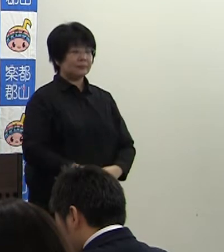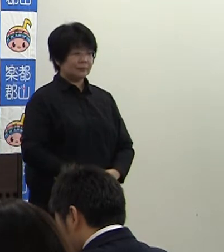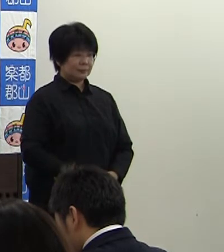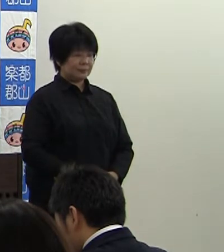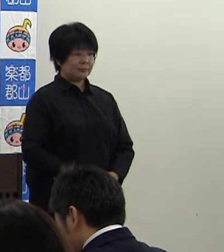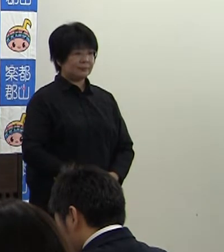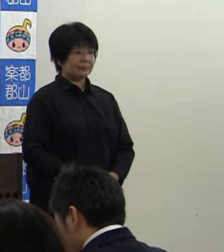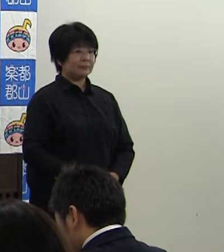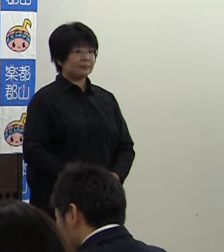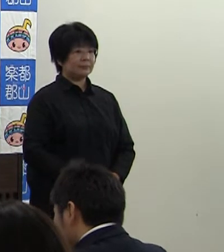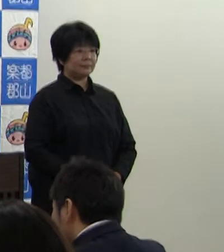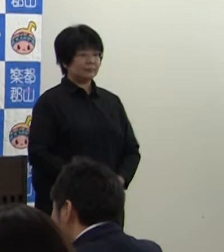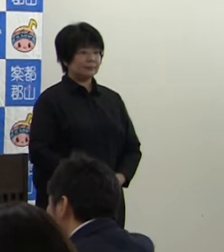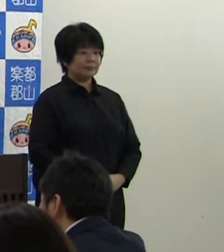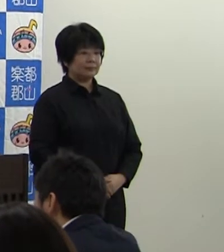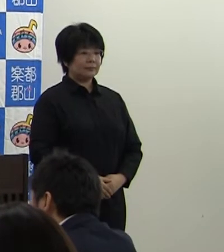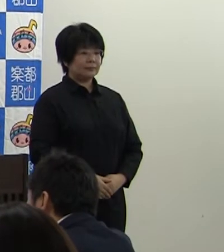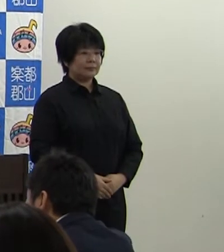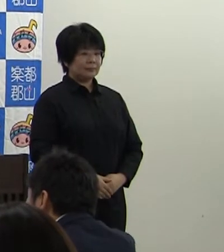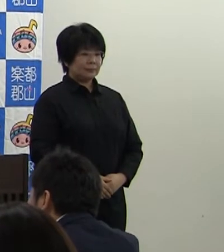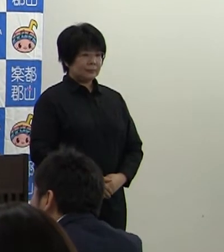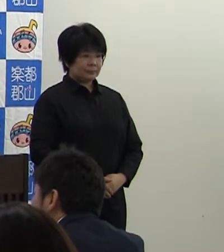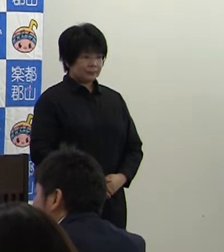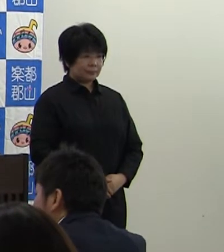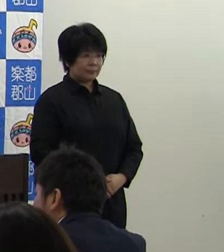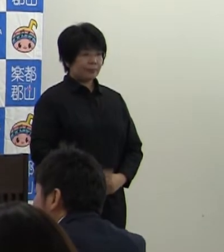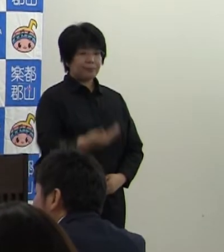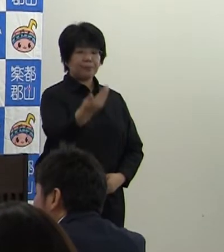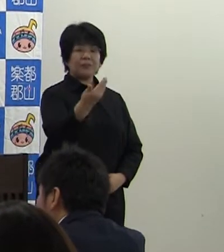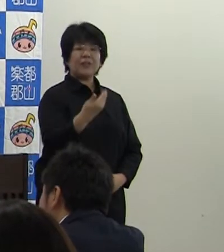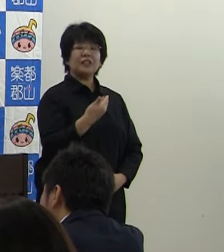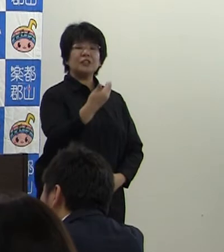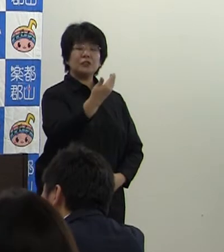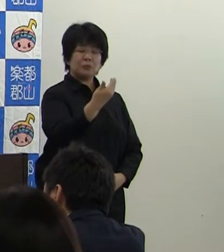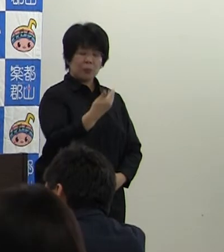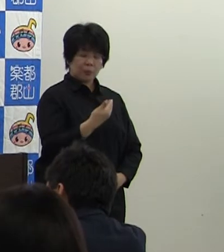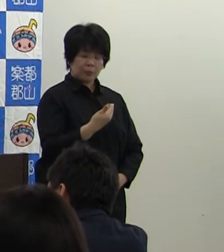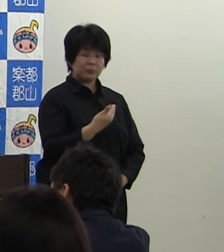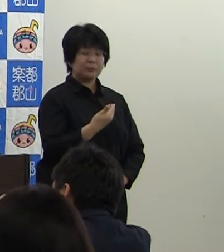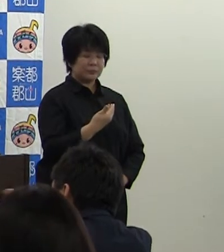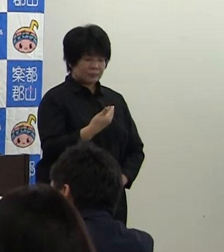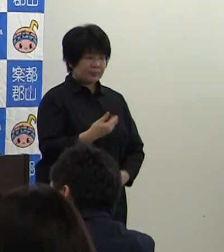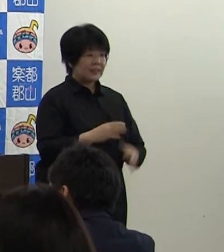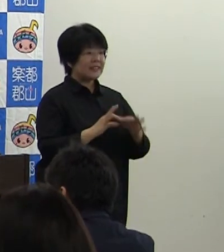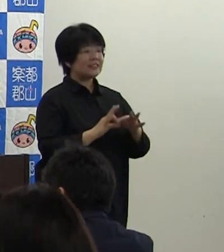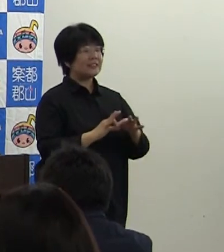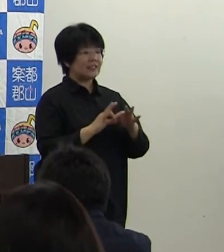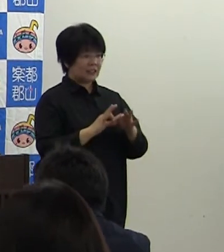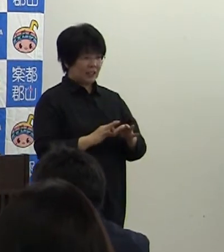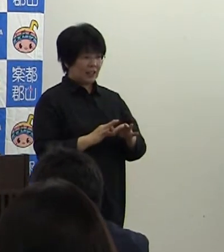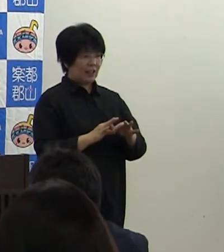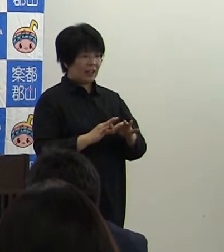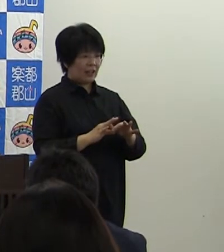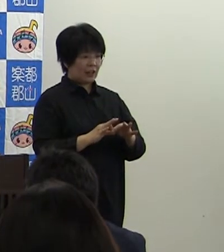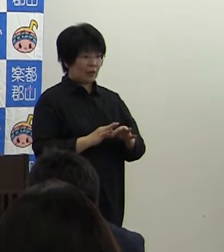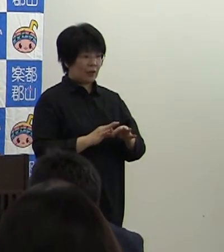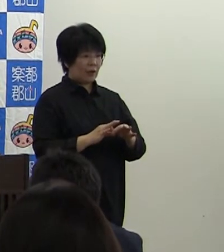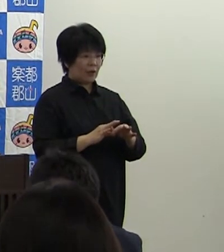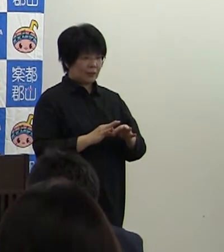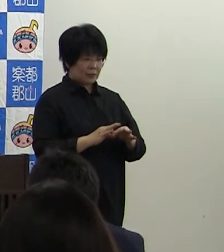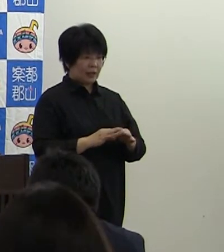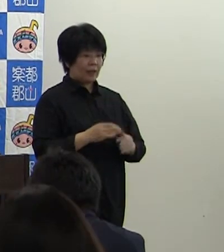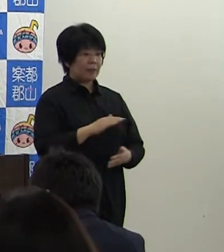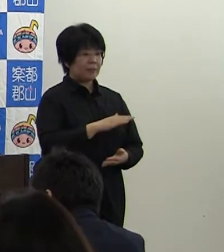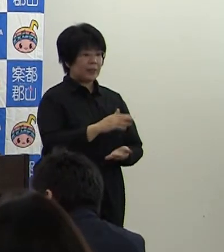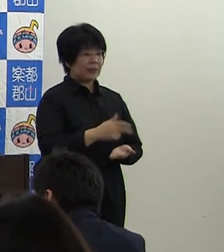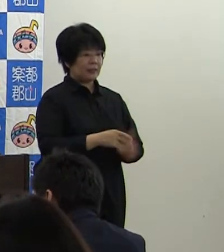説明は以上となります。それでは質問に移りたいと思います。質問につきましては、はじめに提出をいたし